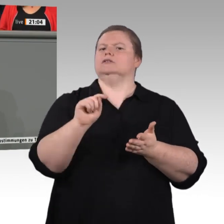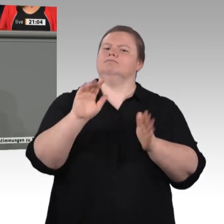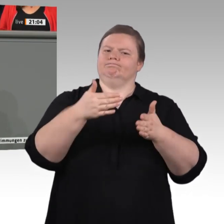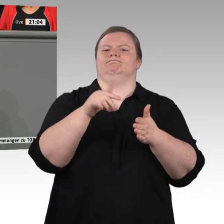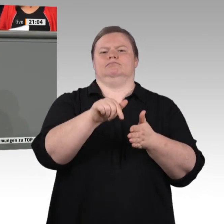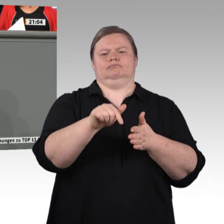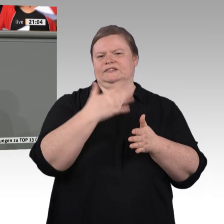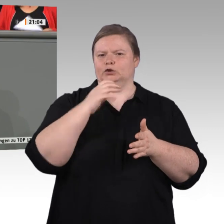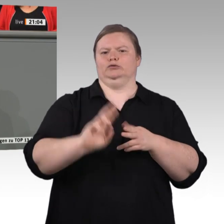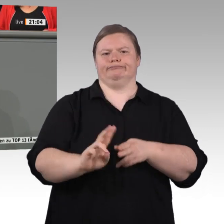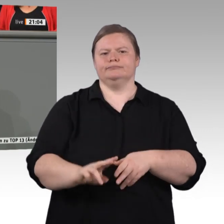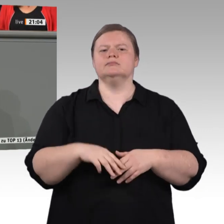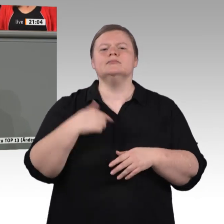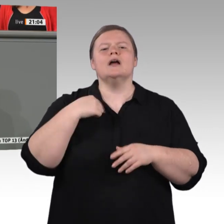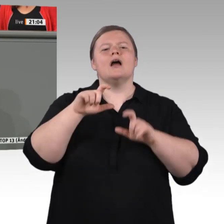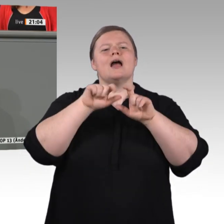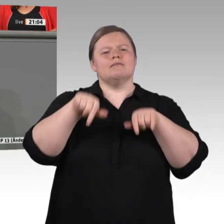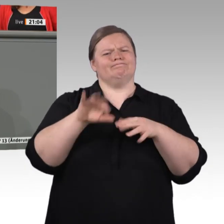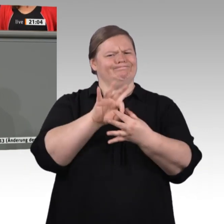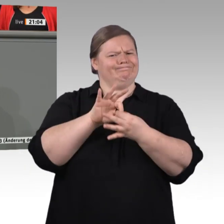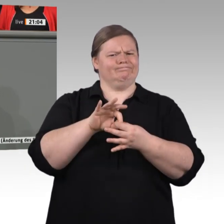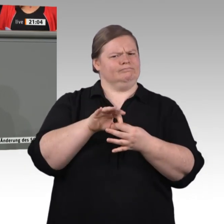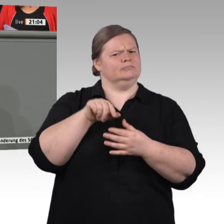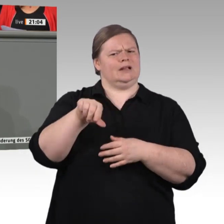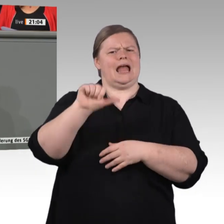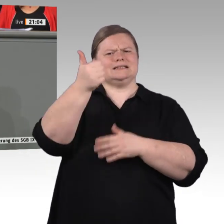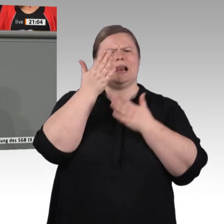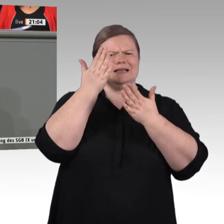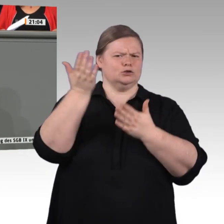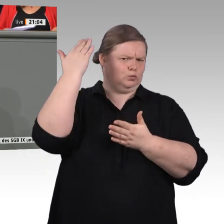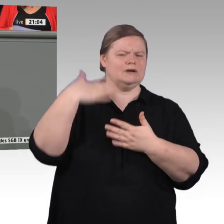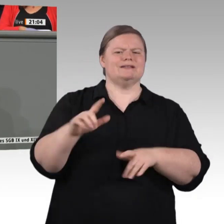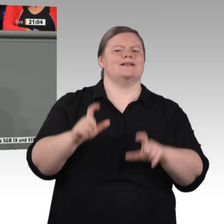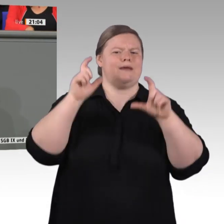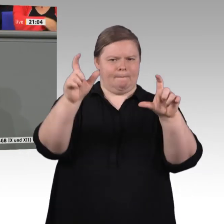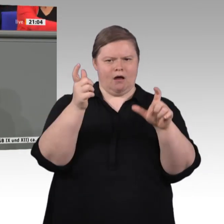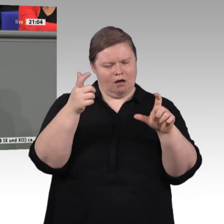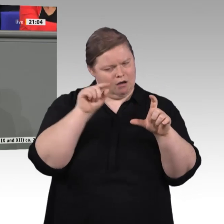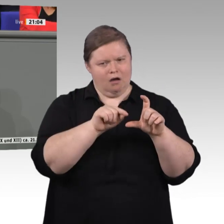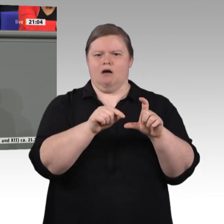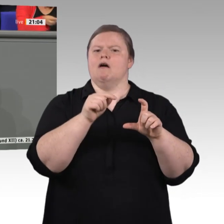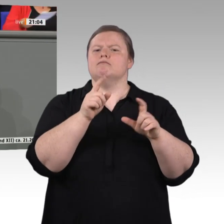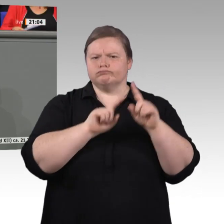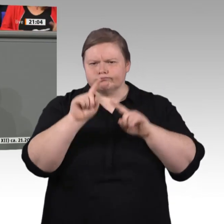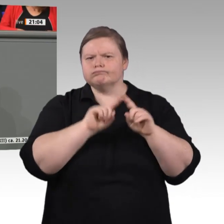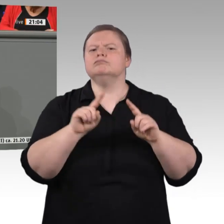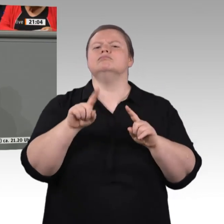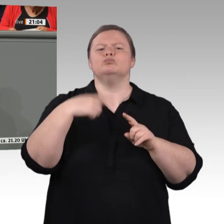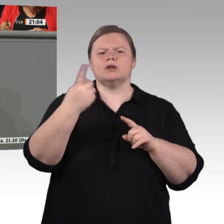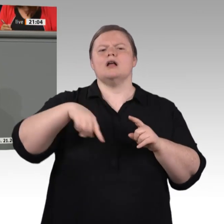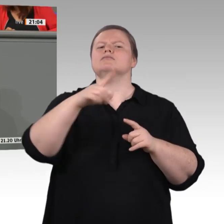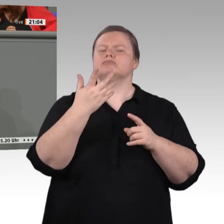bitten. Eine ganz wichtige und vor allen Dingen dringliche Regelung ist dabei bezüglich